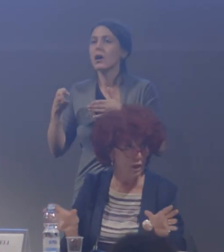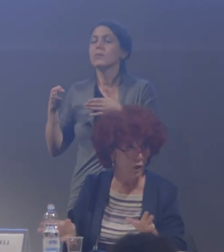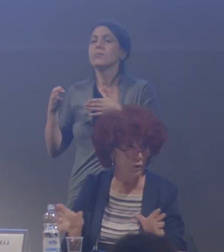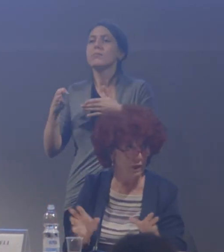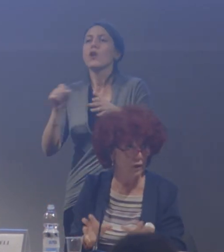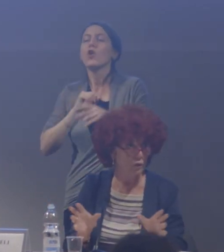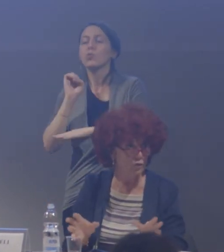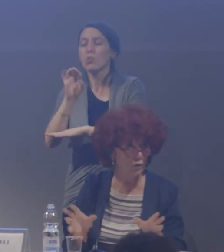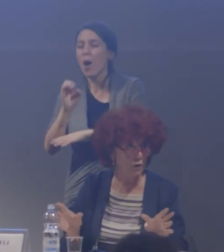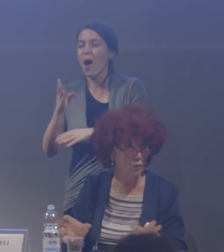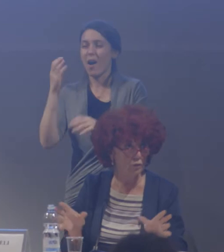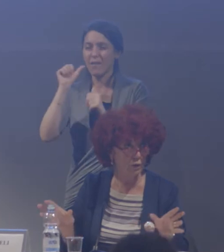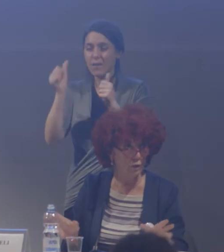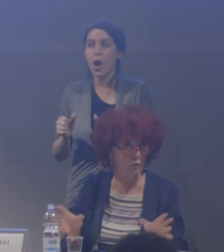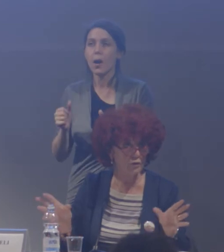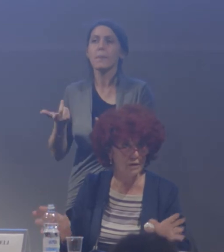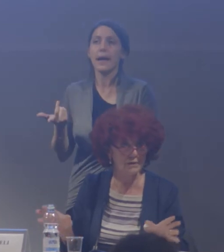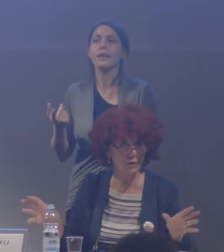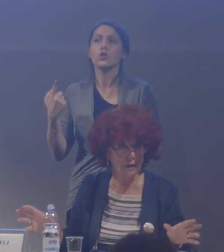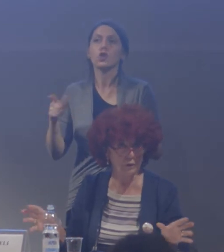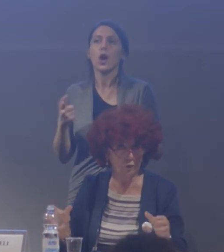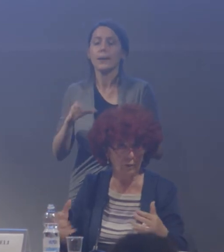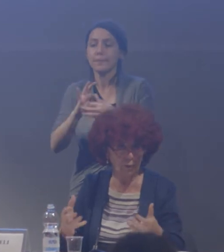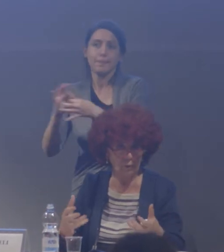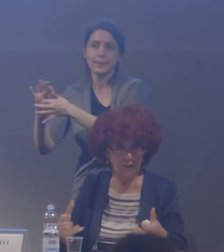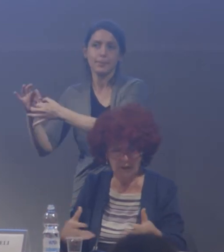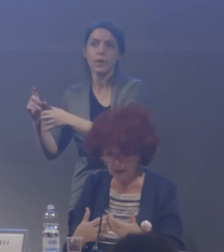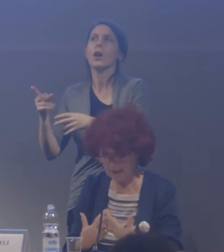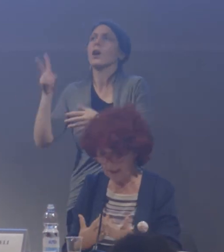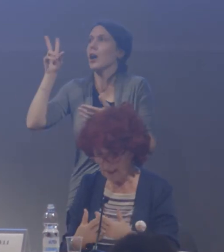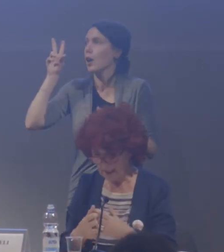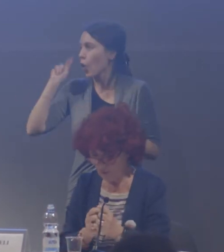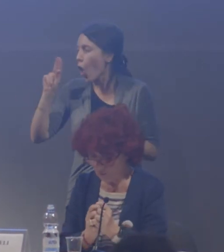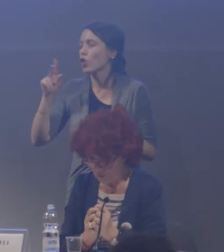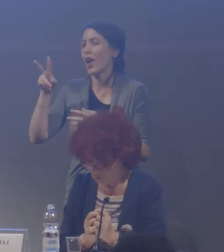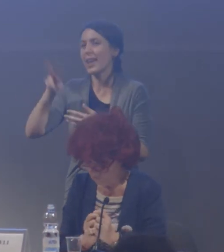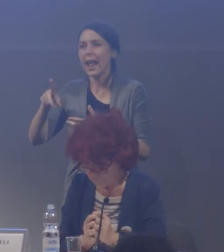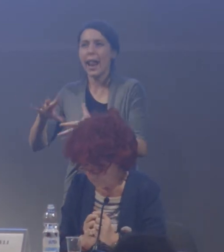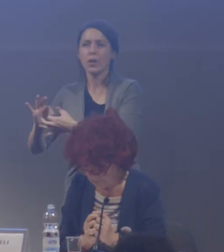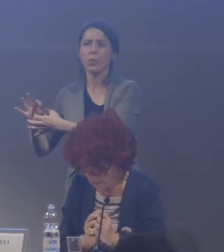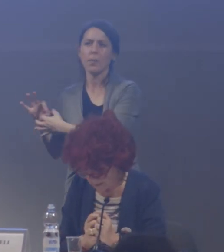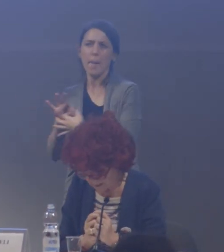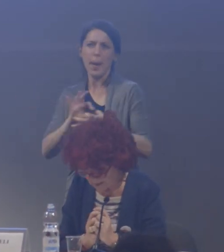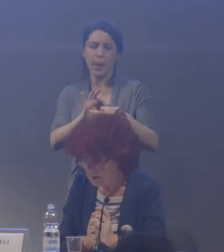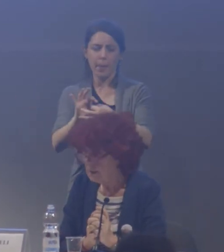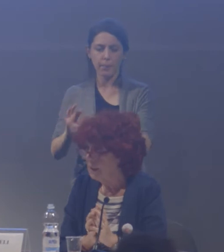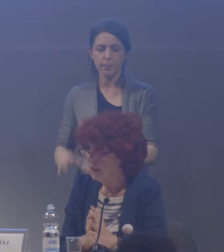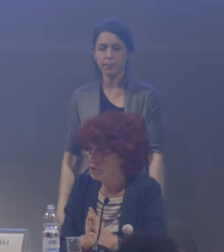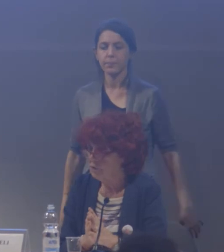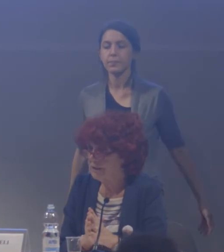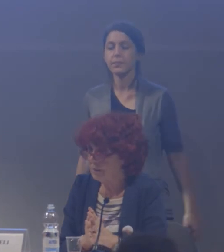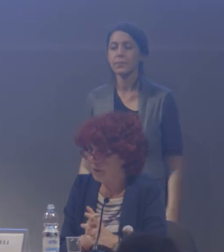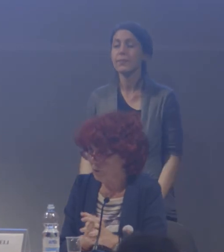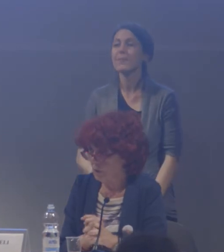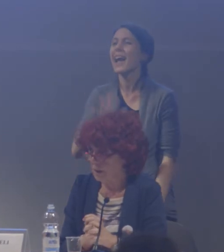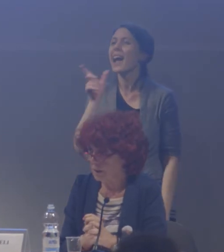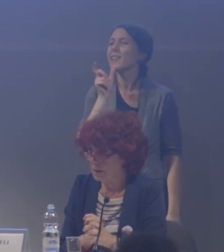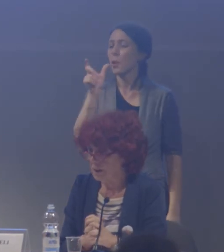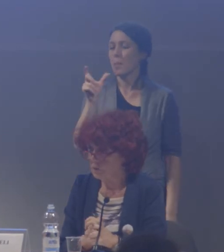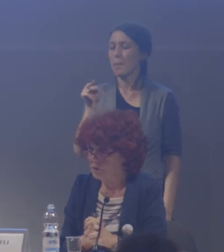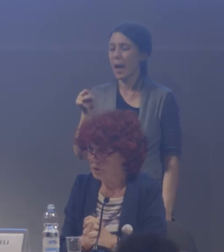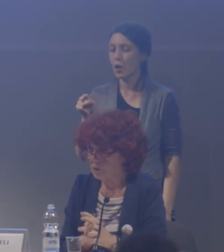formazione, con l'incrocio, con la cultura, con la conoscenza, con la lettura, proprio per dire che è un contesto fondamentale. C'è un'altra